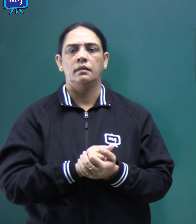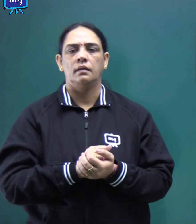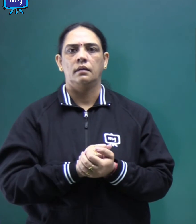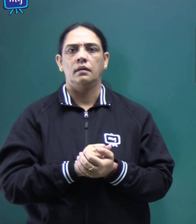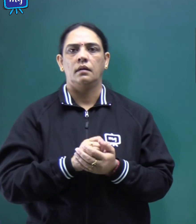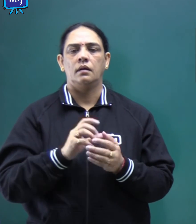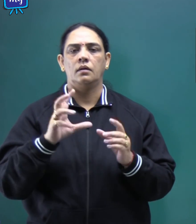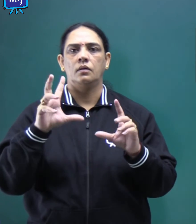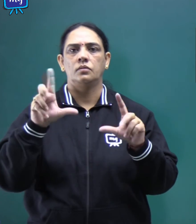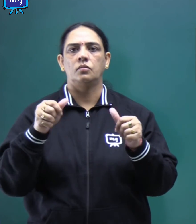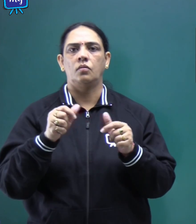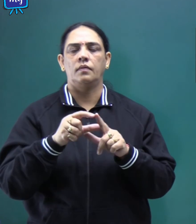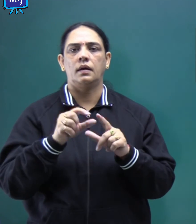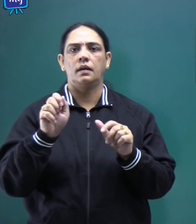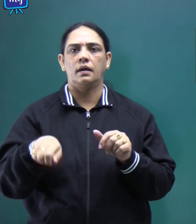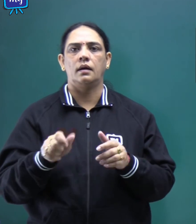ज्ञात करने का